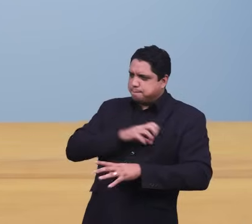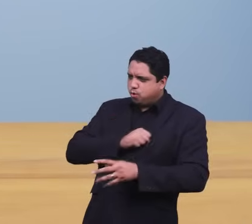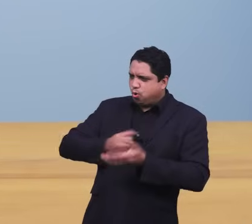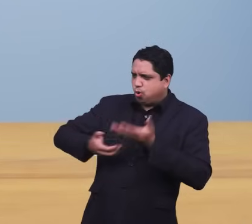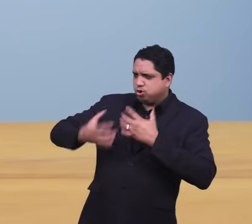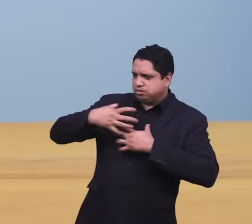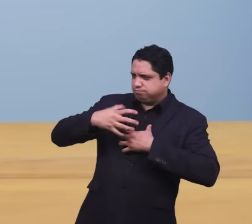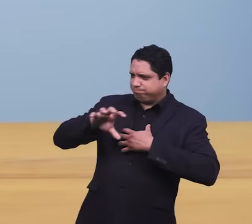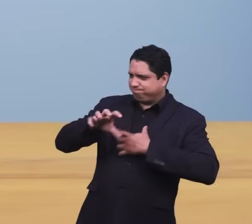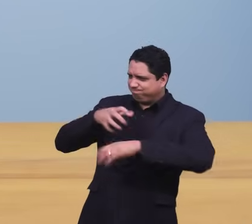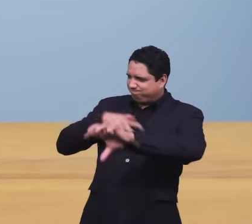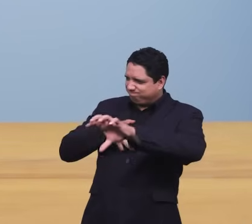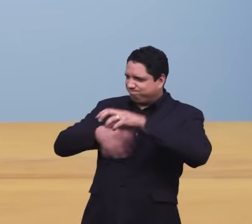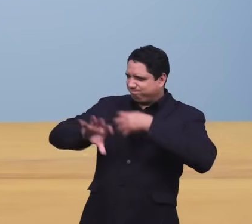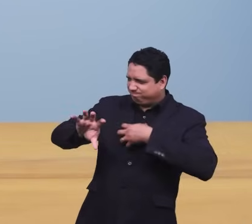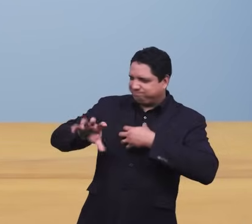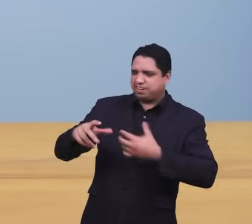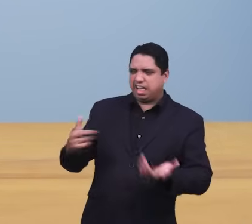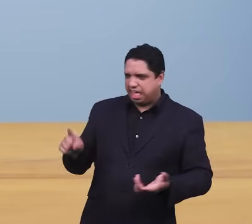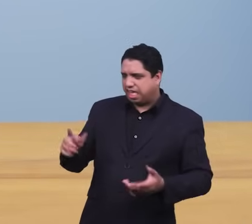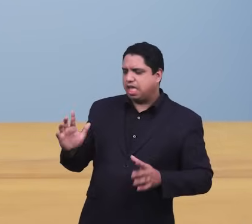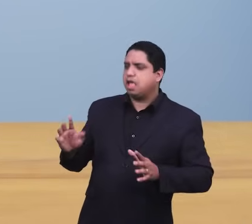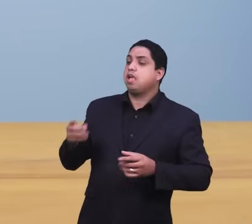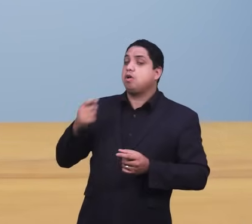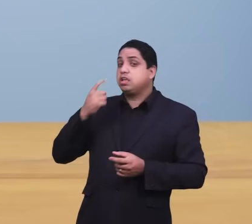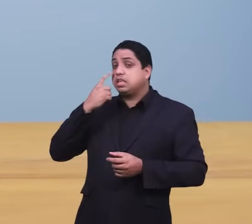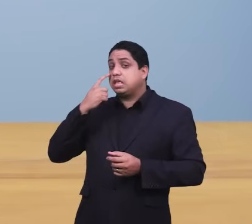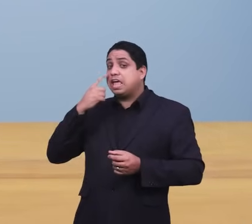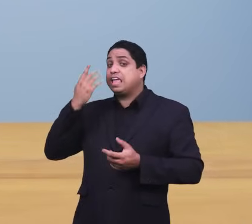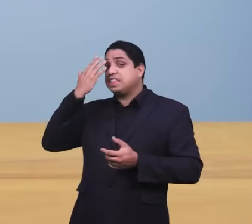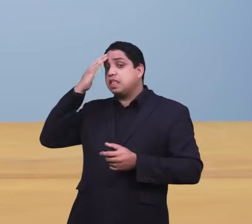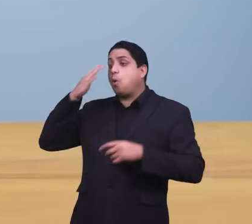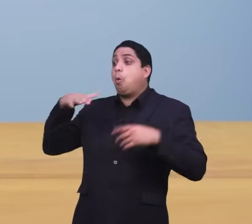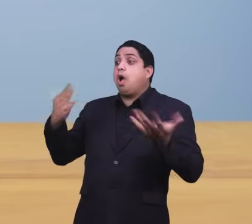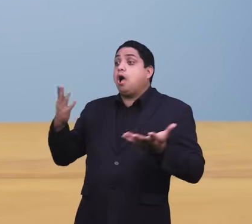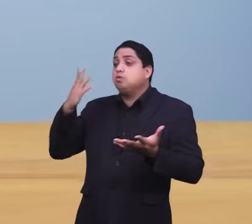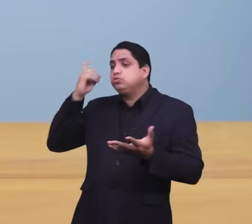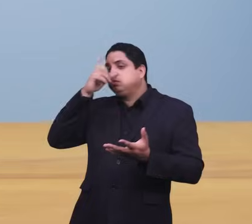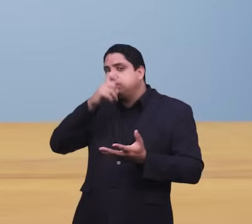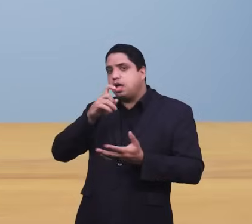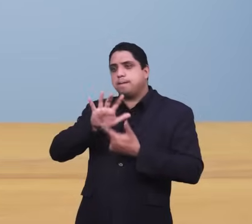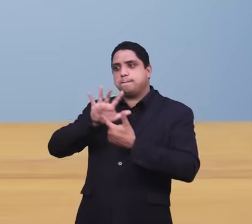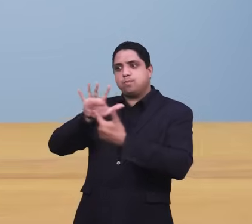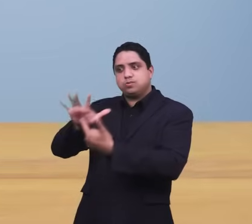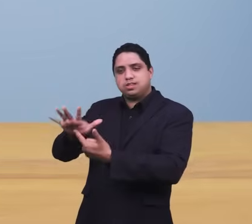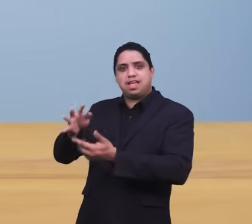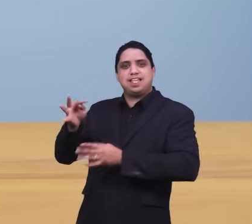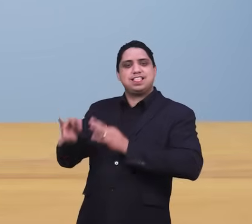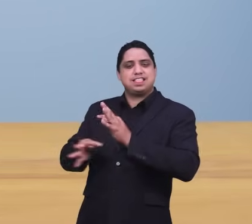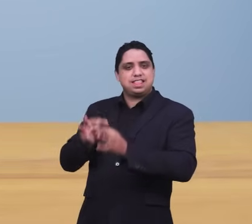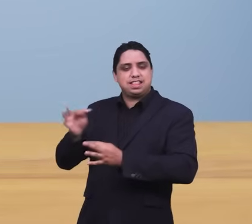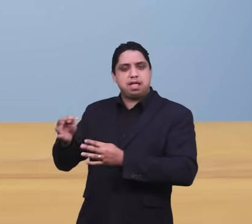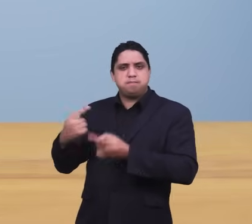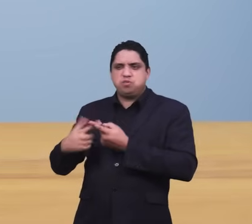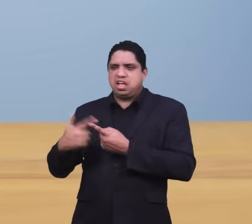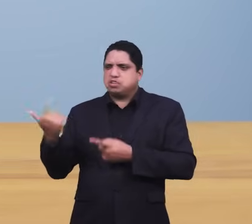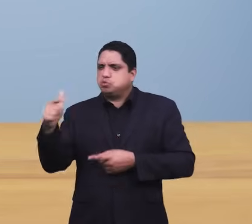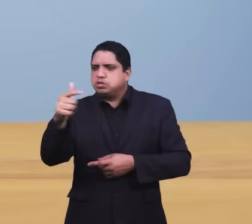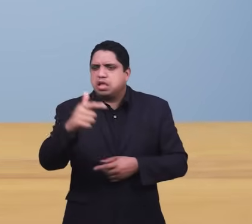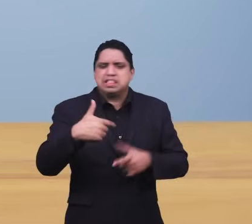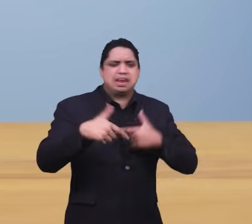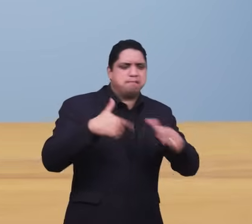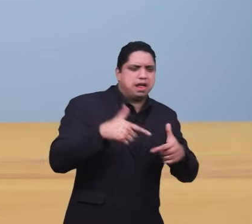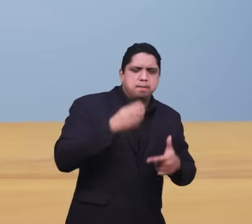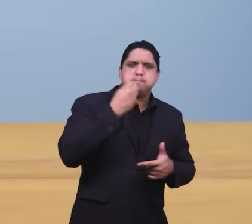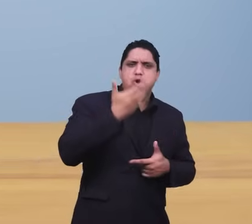aonde estão as dificuldades e tratar a dificuldade, o sintoma. Porque o resto já estava funcionando bem.